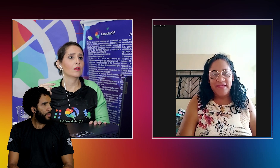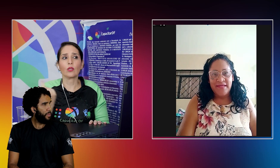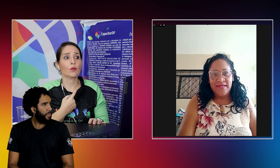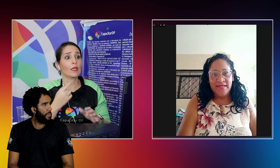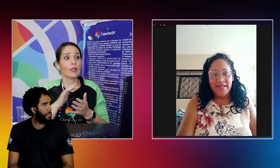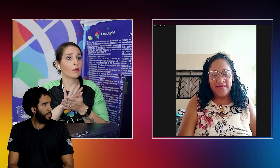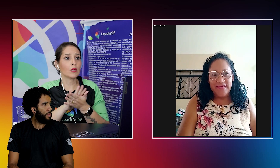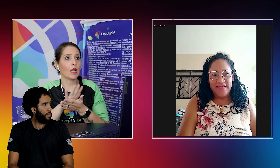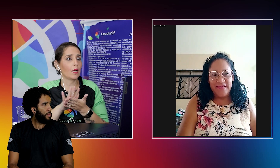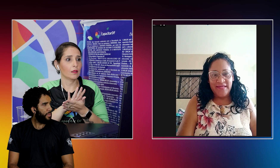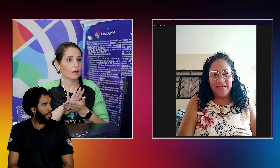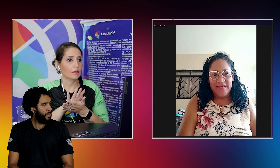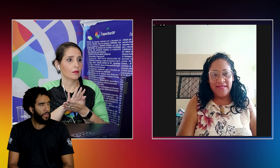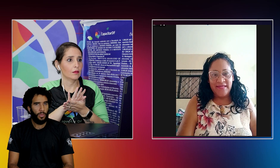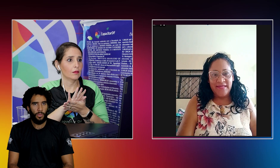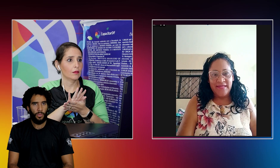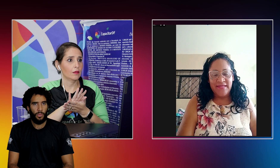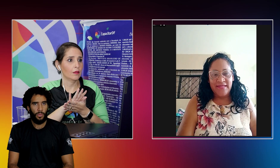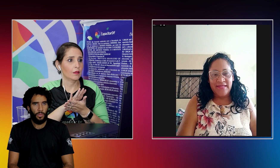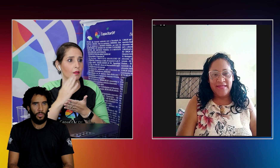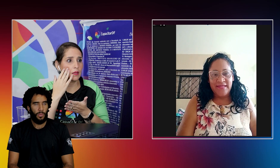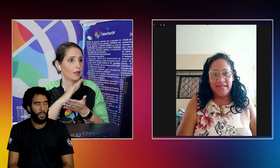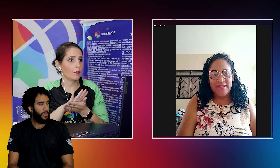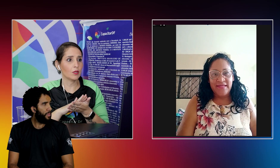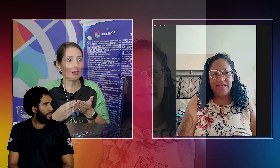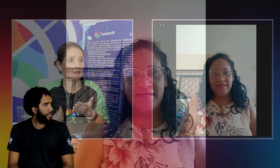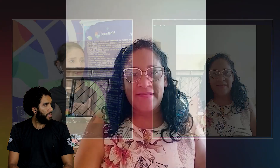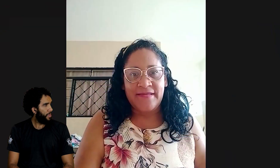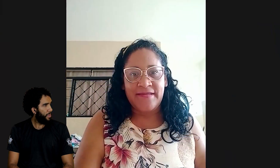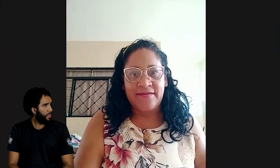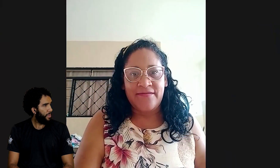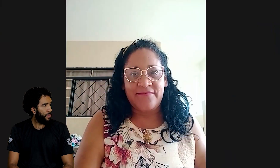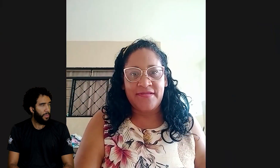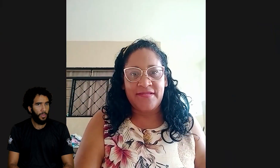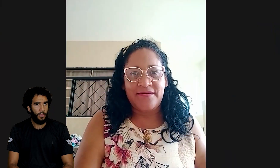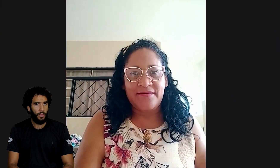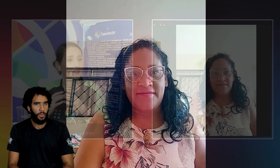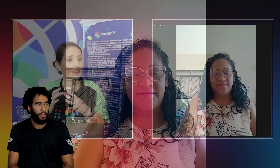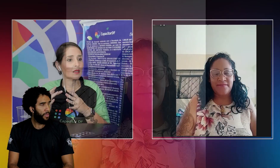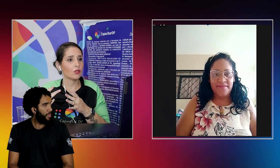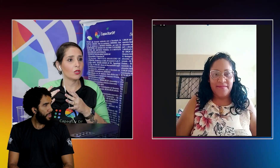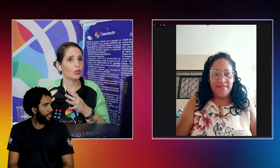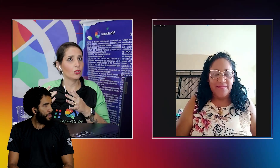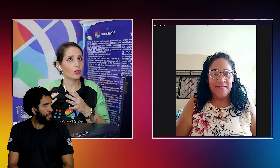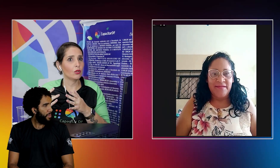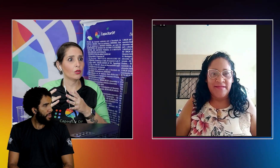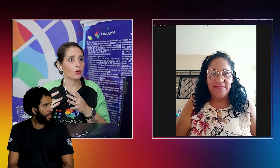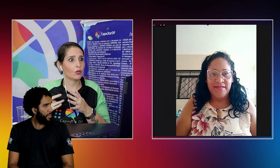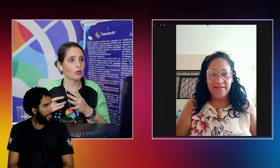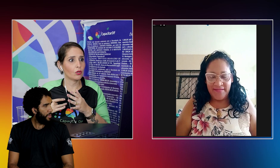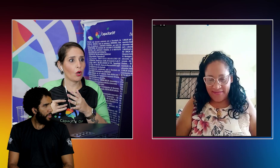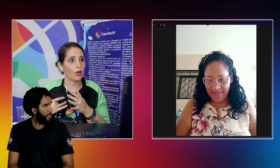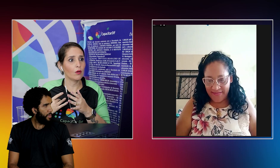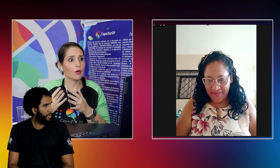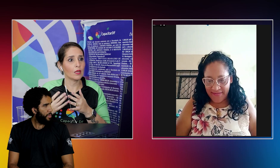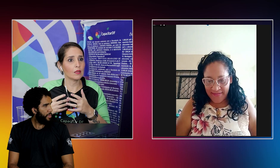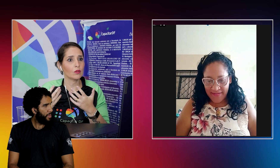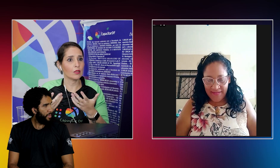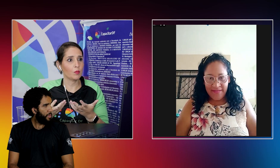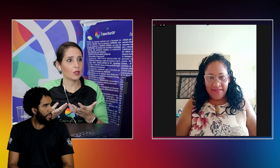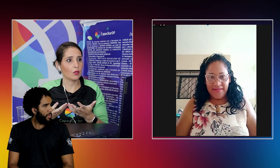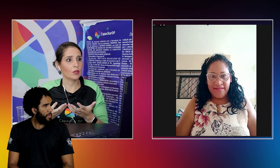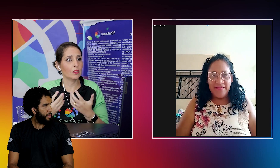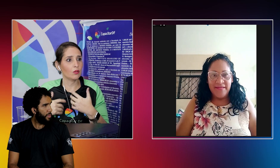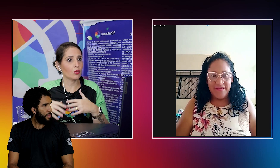que nós não entendemos nada. Entendemos nada da vida. Mas que se a gente toca o coração